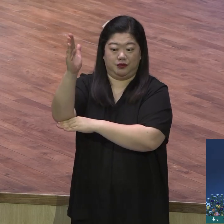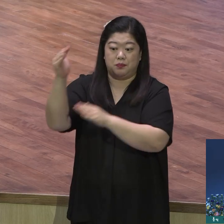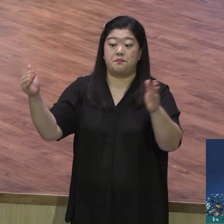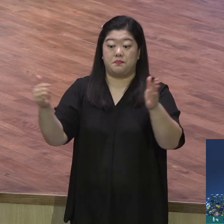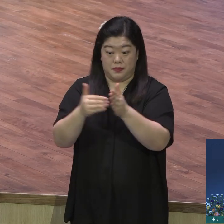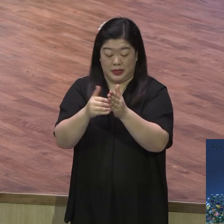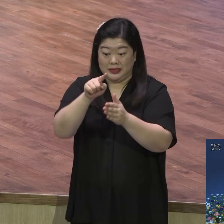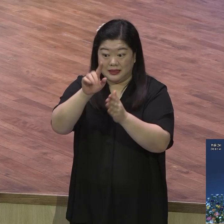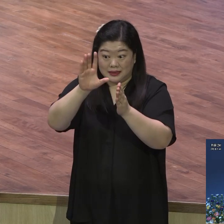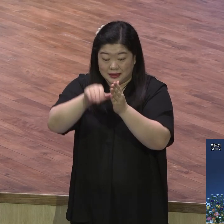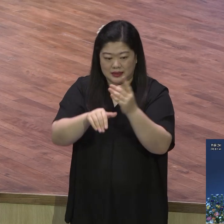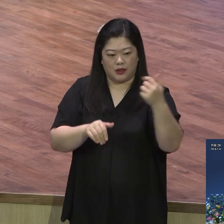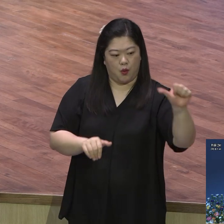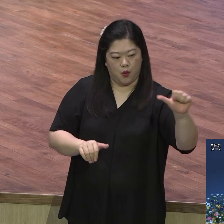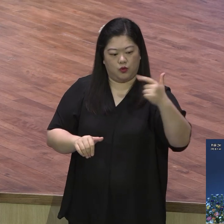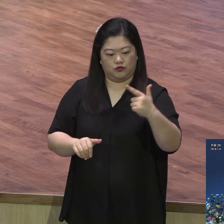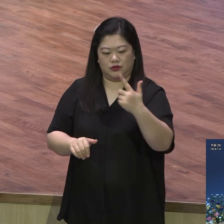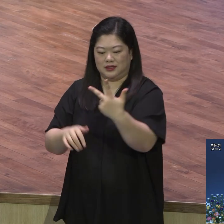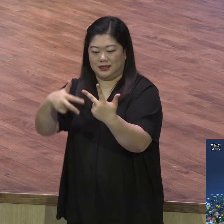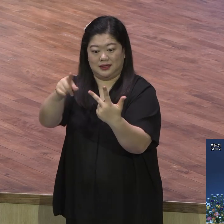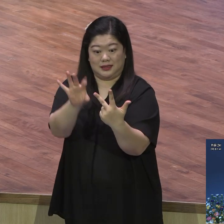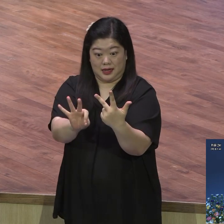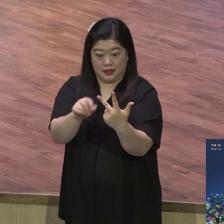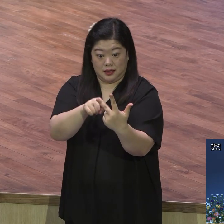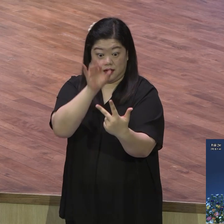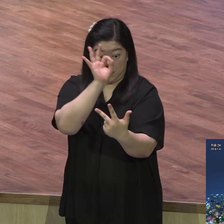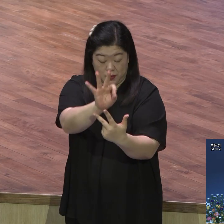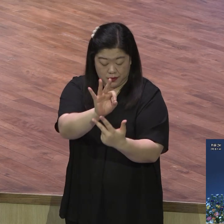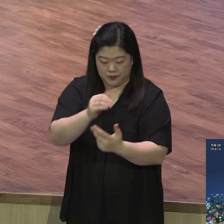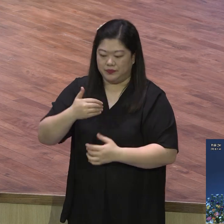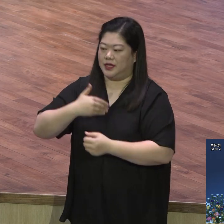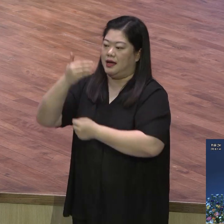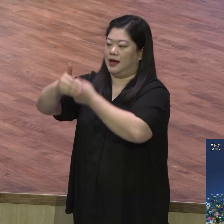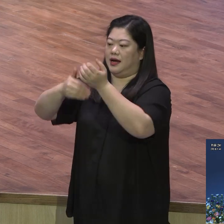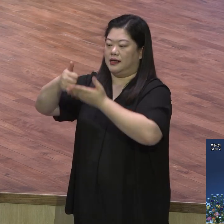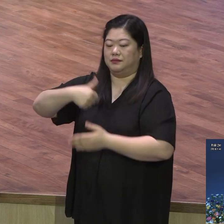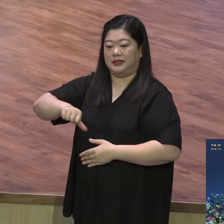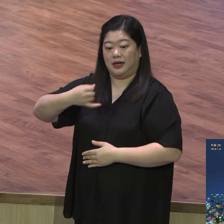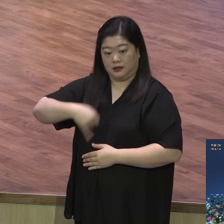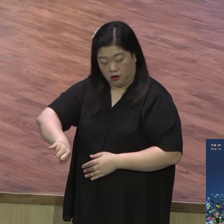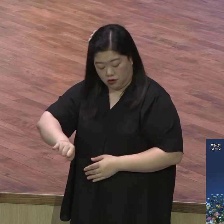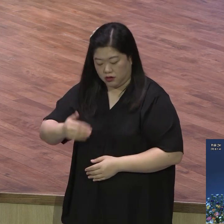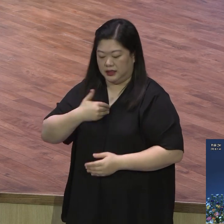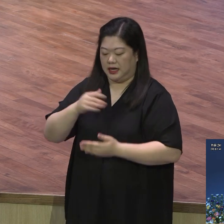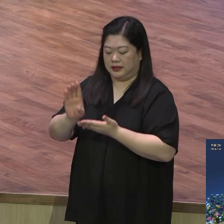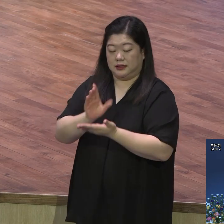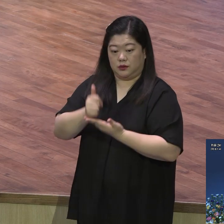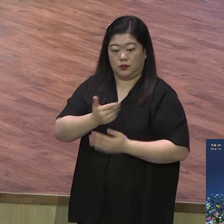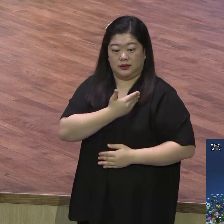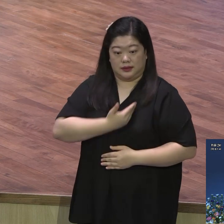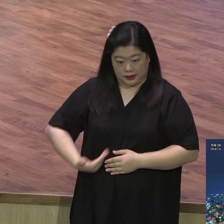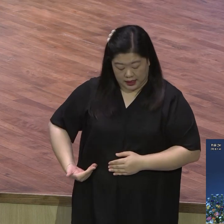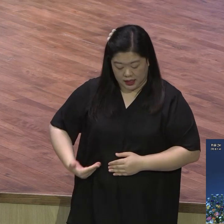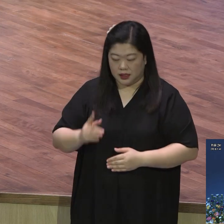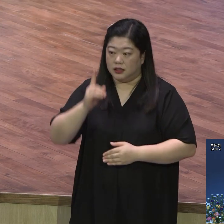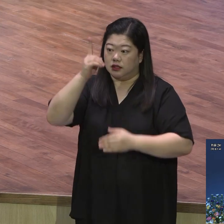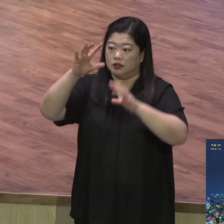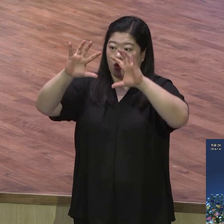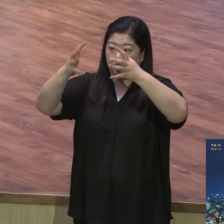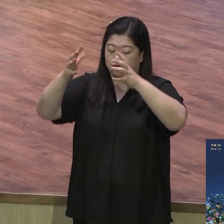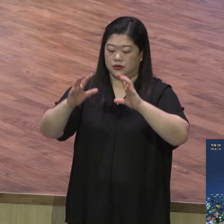자녀로서 또 그리스도의 제자로서 천국 백성으로서 이 땅에